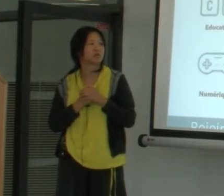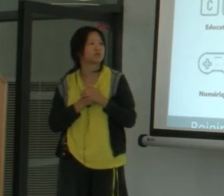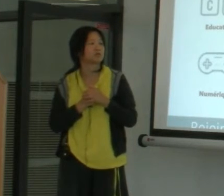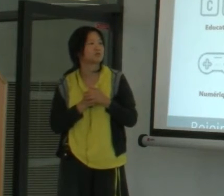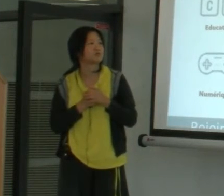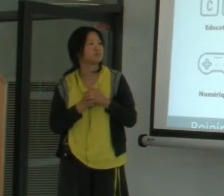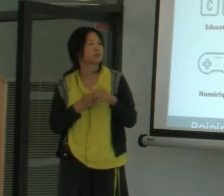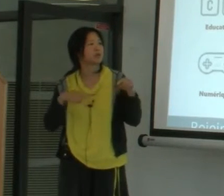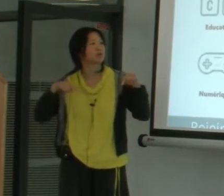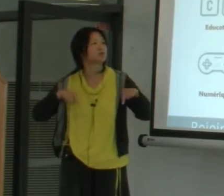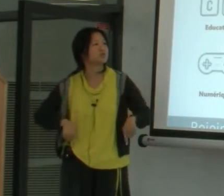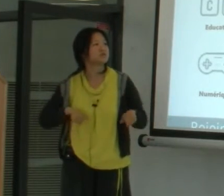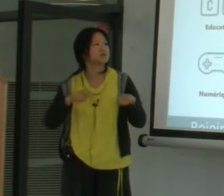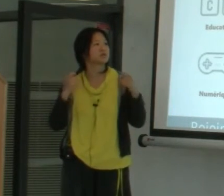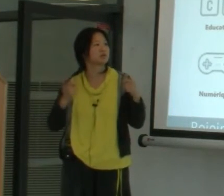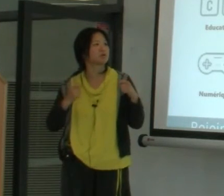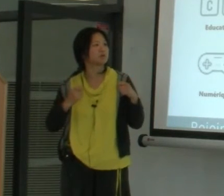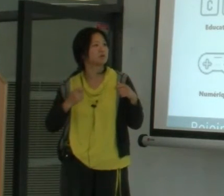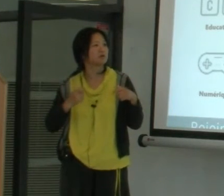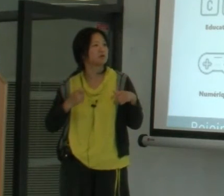Donc dans le mini.